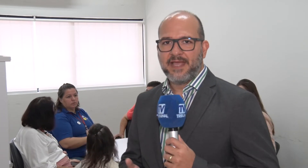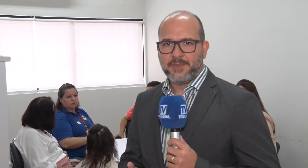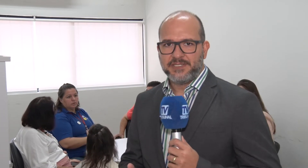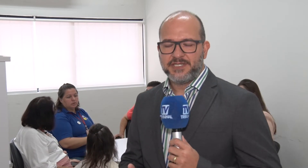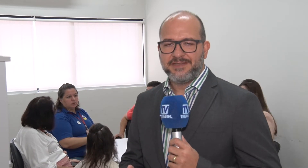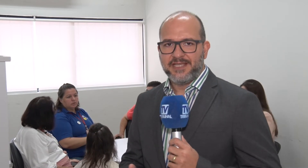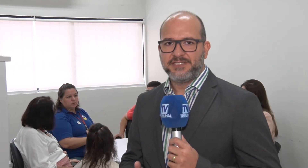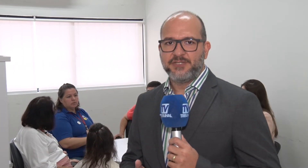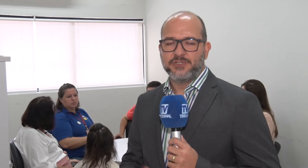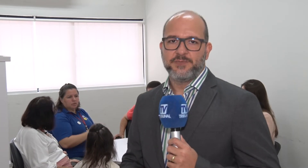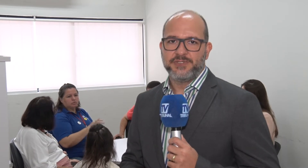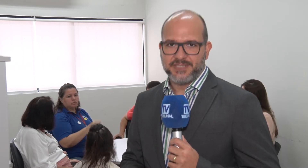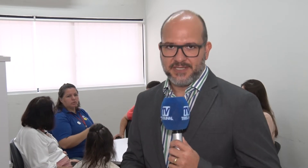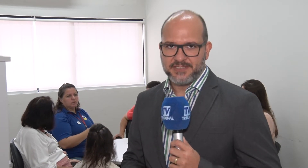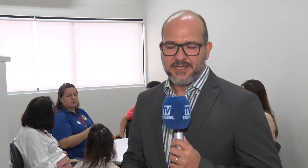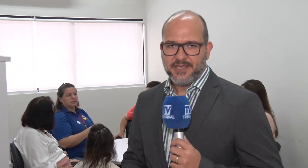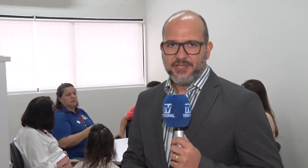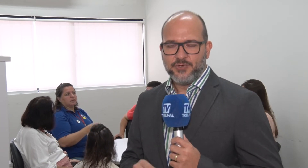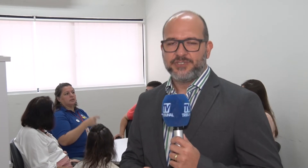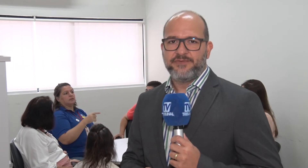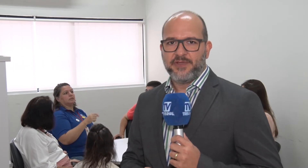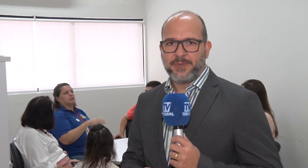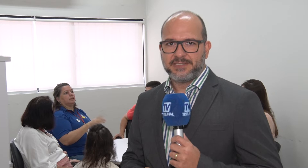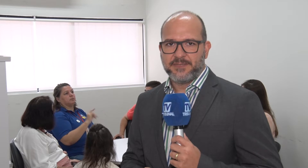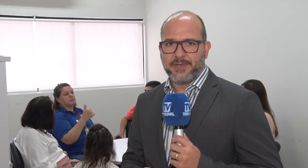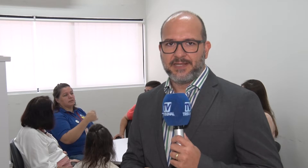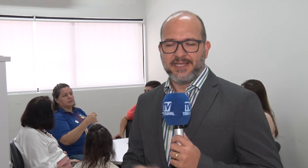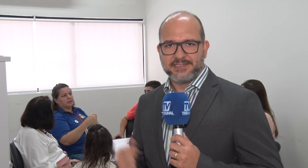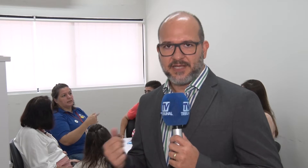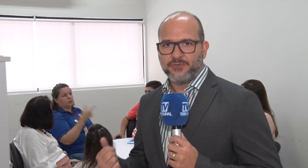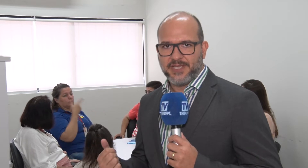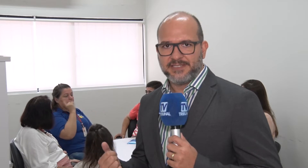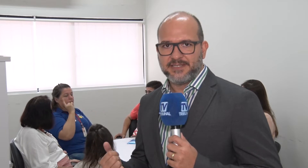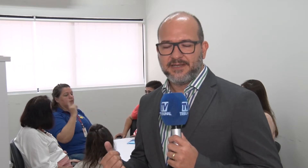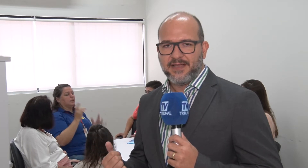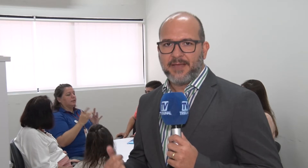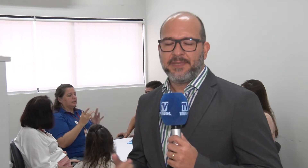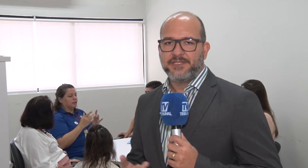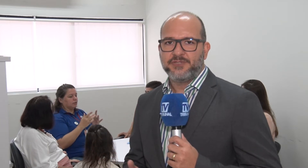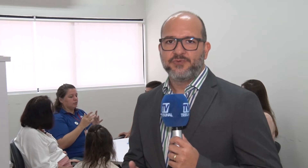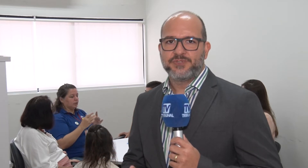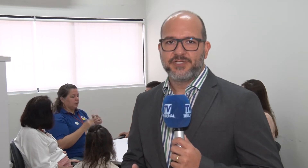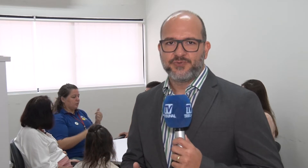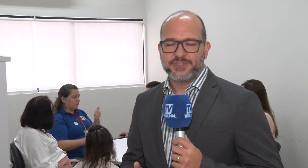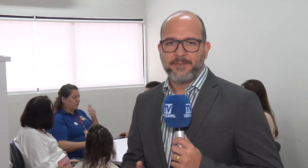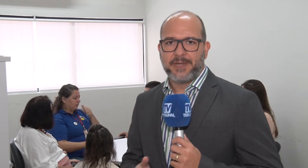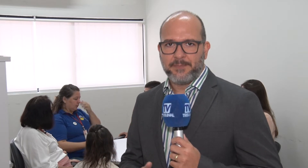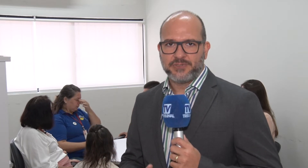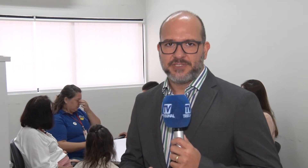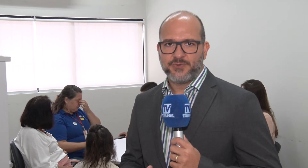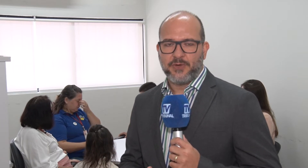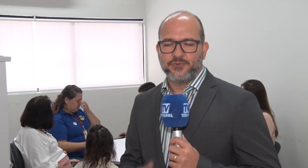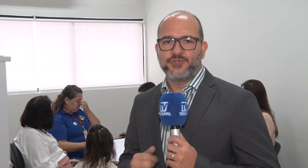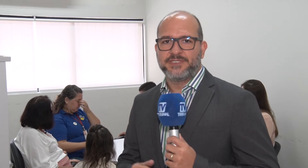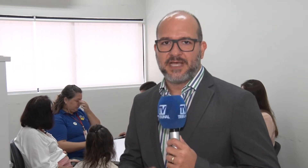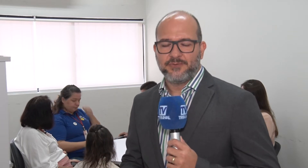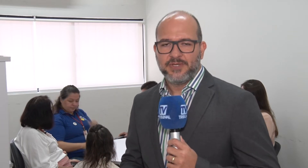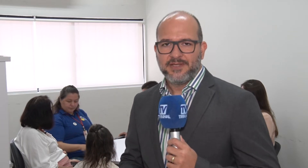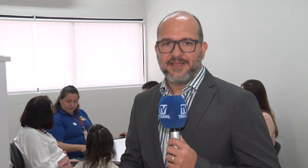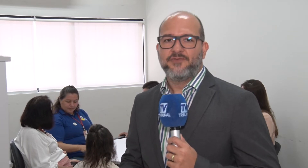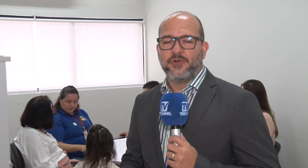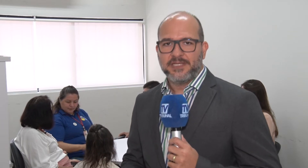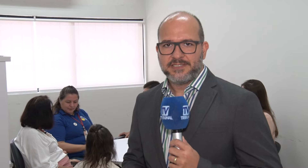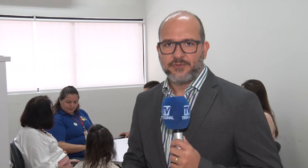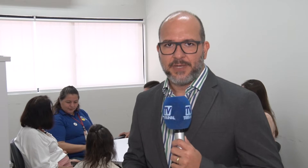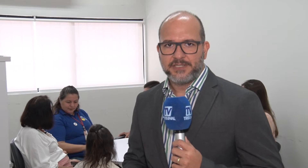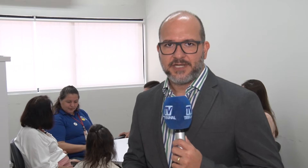como intérprete desde 2006 e hoje veio participar desta audiência a pedido do Sejusque pré-processual do Juizado